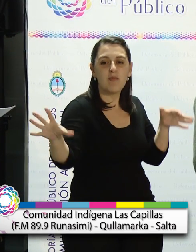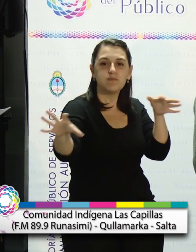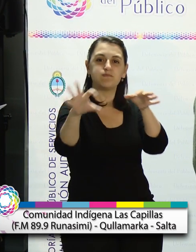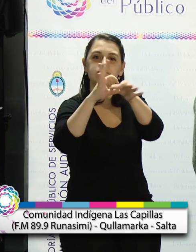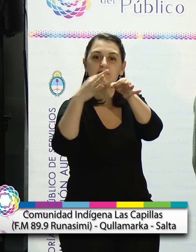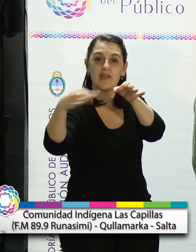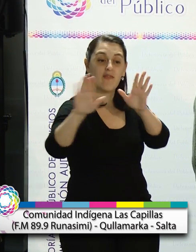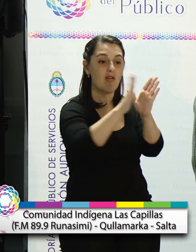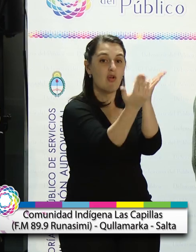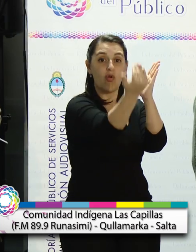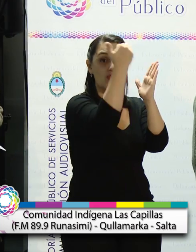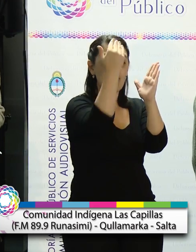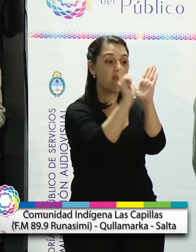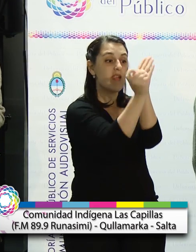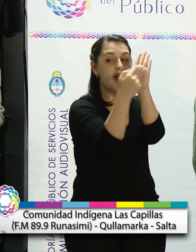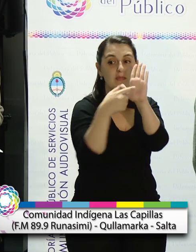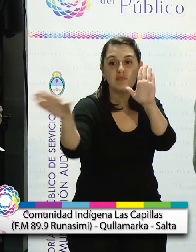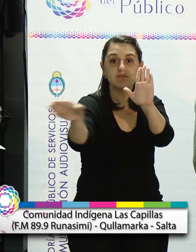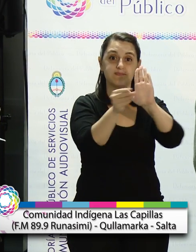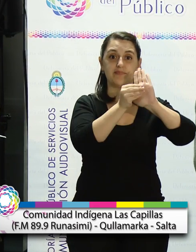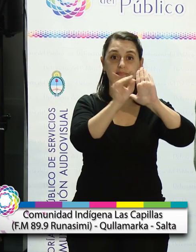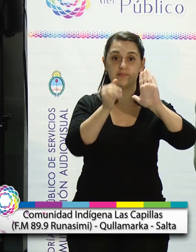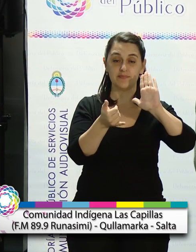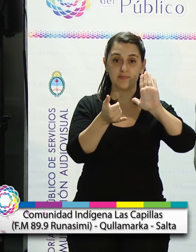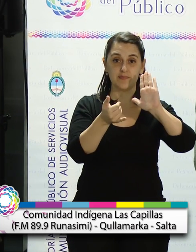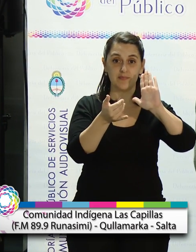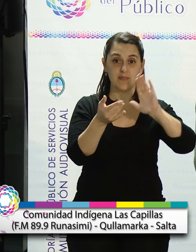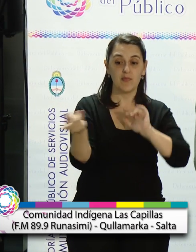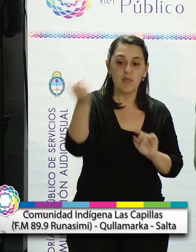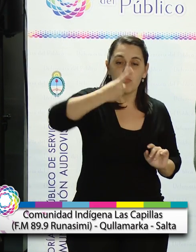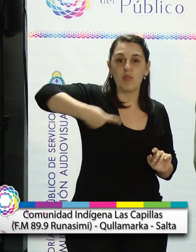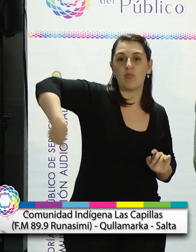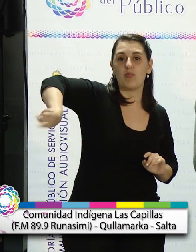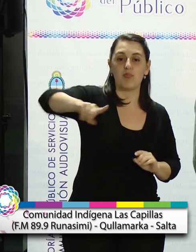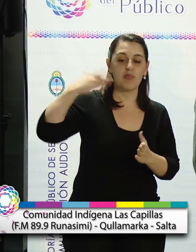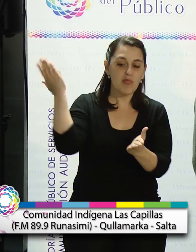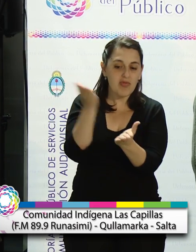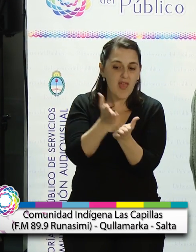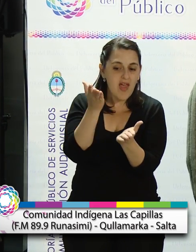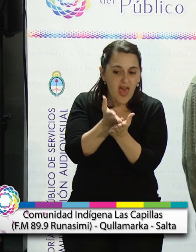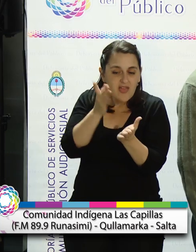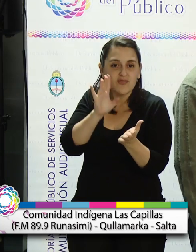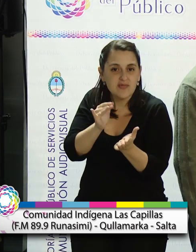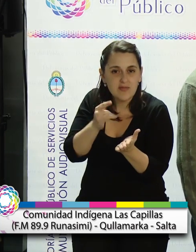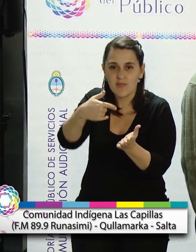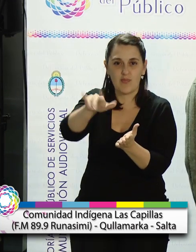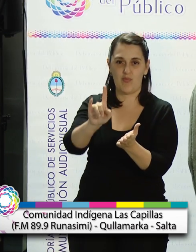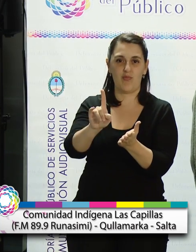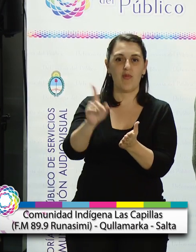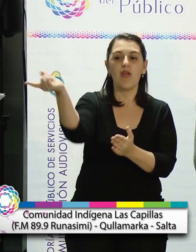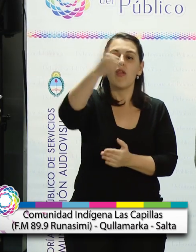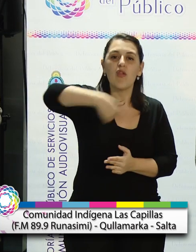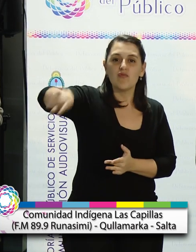la Constitución Nacional, pero reclamamos tal derecho más allá de su reconocimiento, la